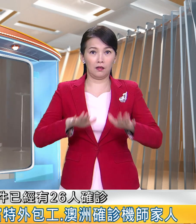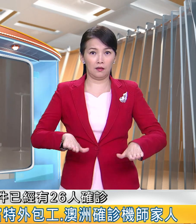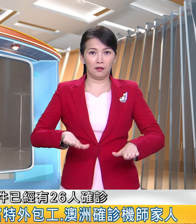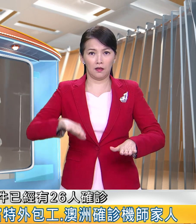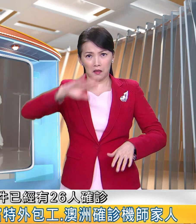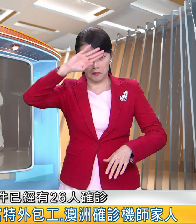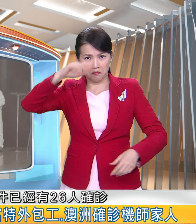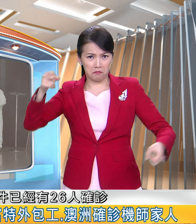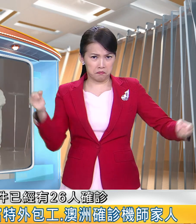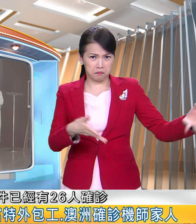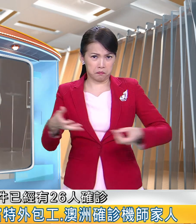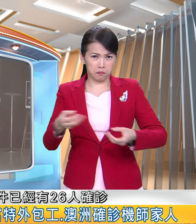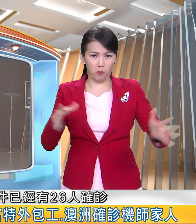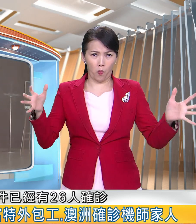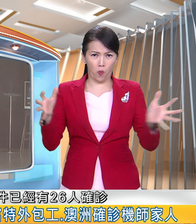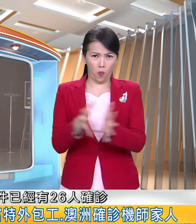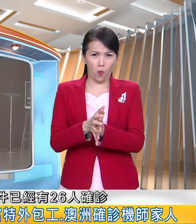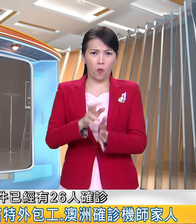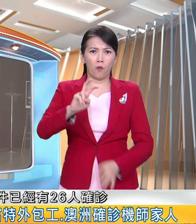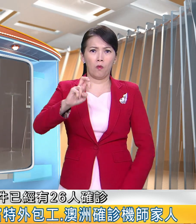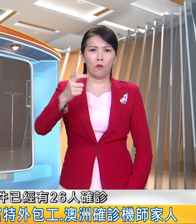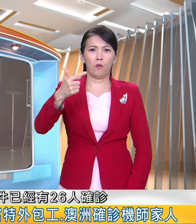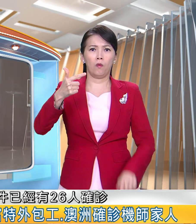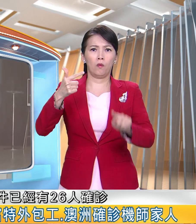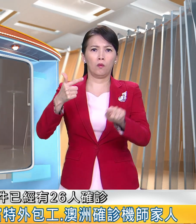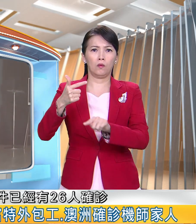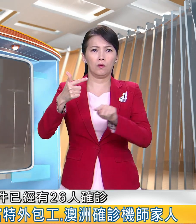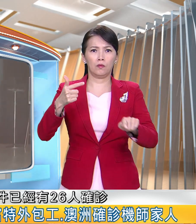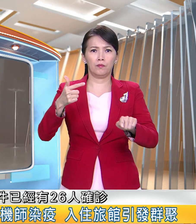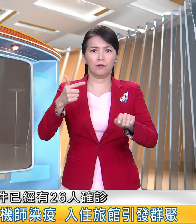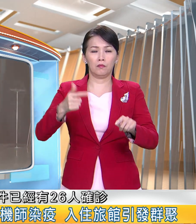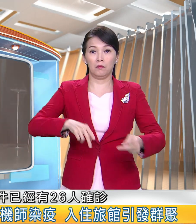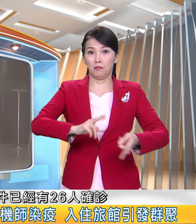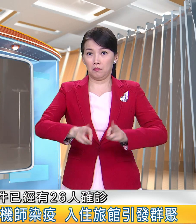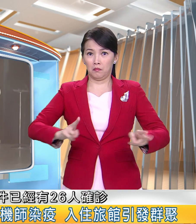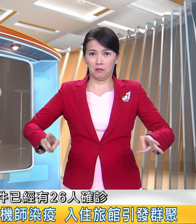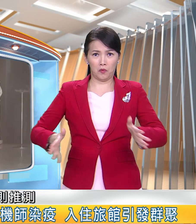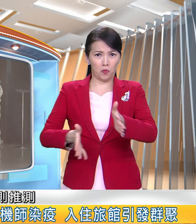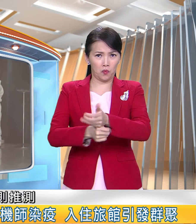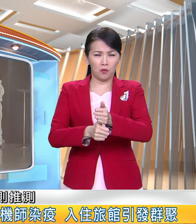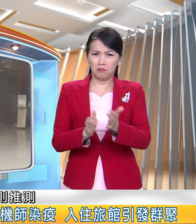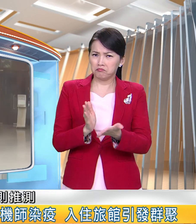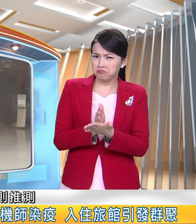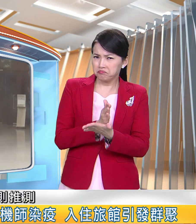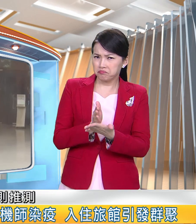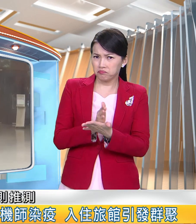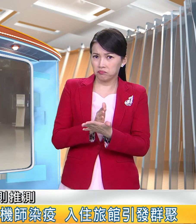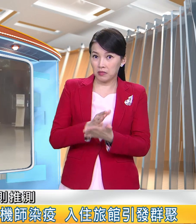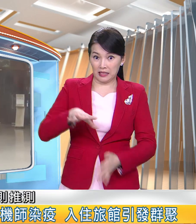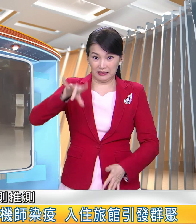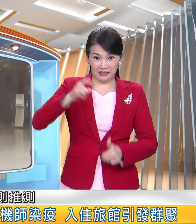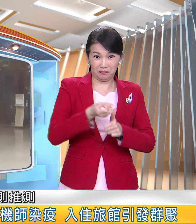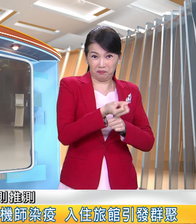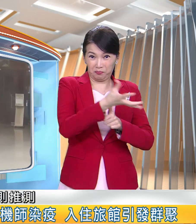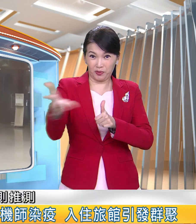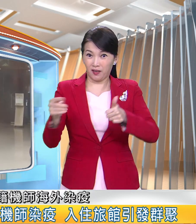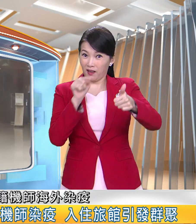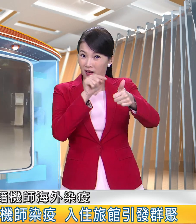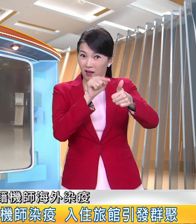事件已经有26个人确诊。疫情指挥中心则推测，源头应该是